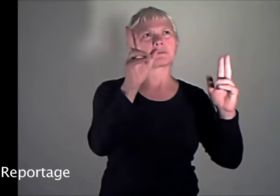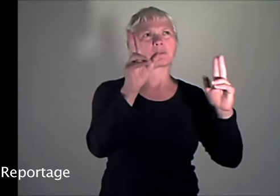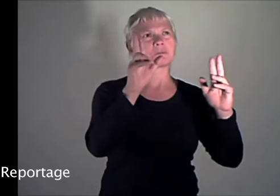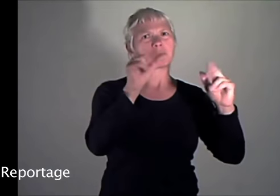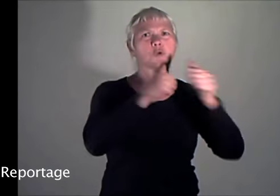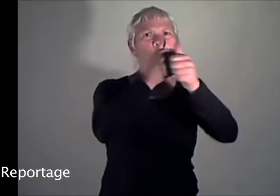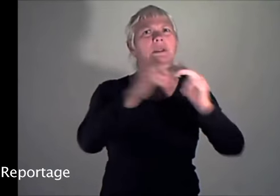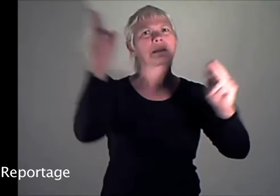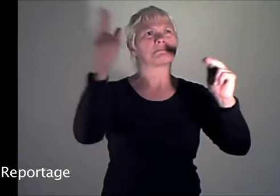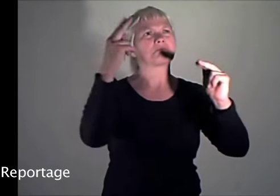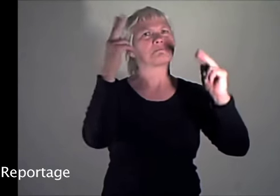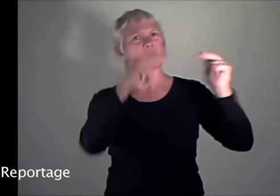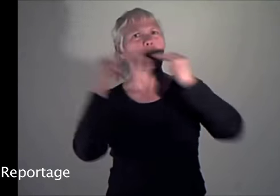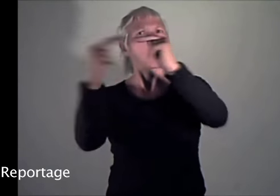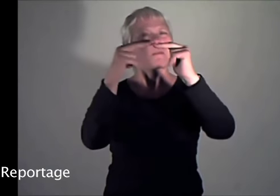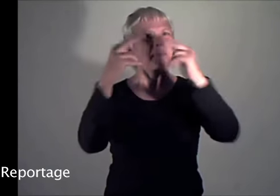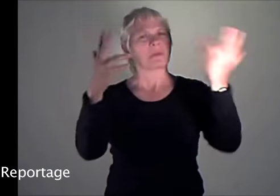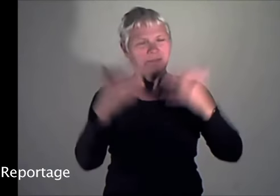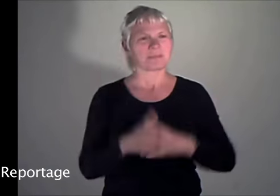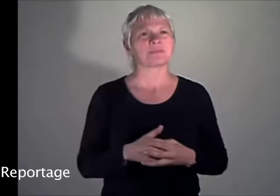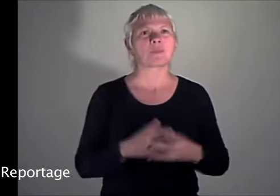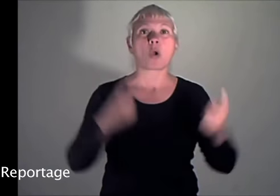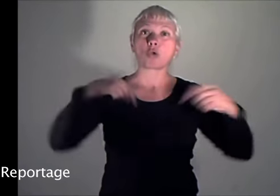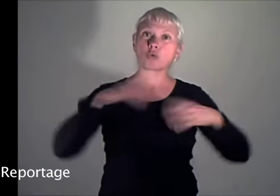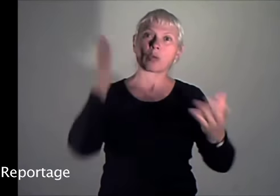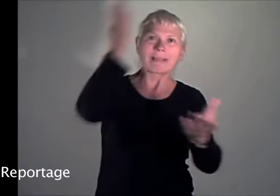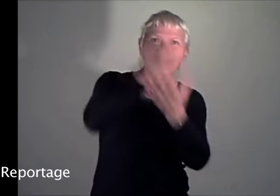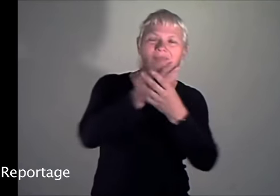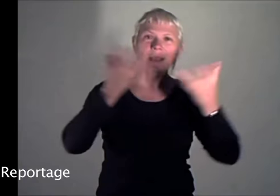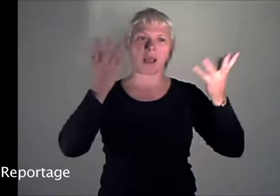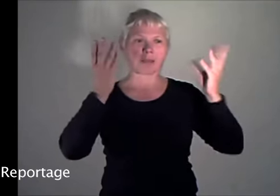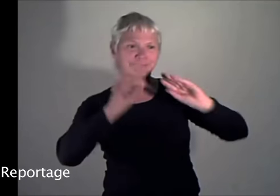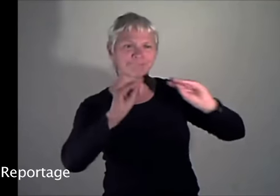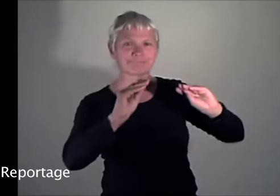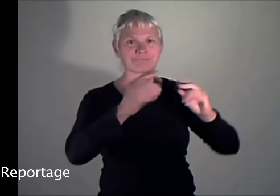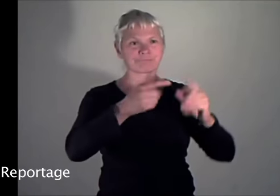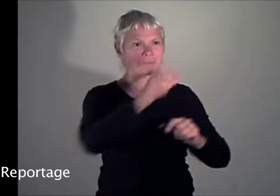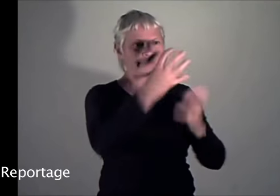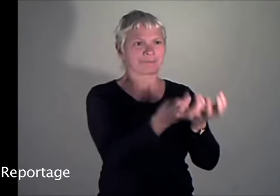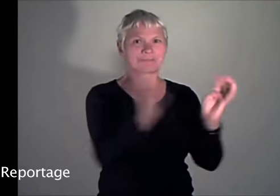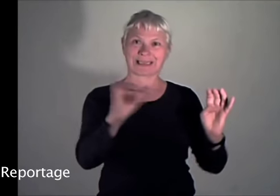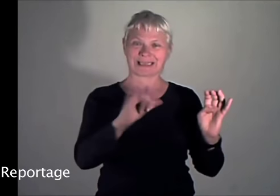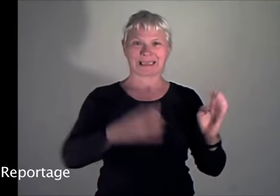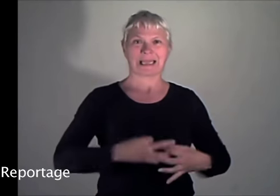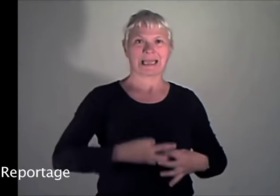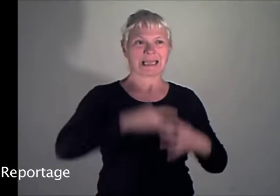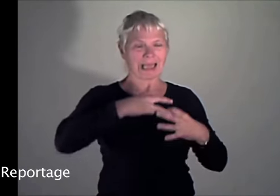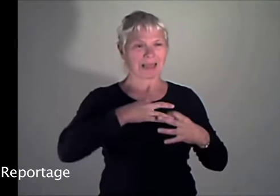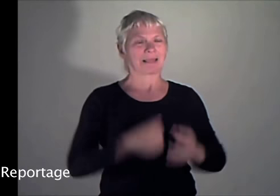normative, et dès qu'on va dans ces mondes-là et où on donne des cours par exemple à des cadres, etc., où on essaye de dire